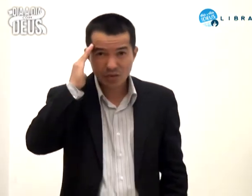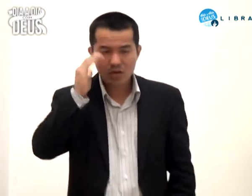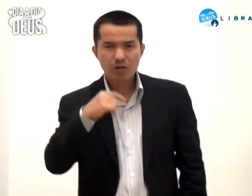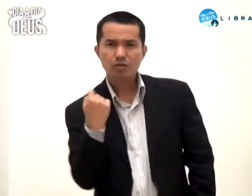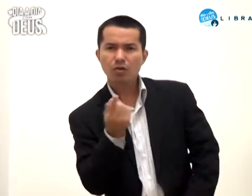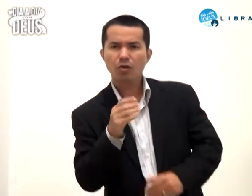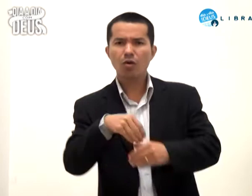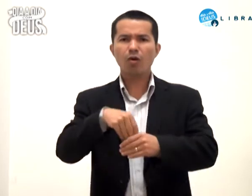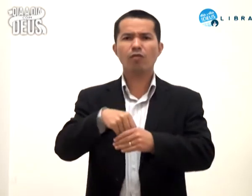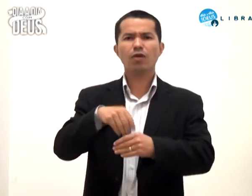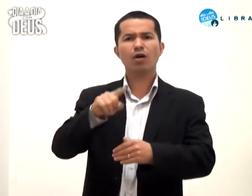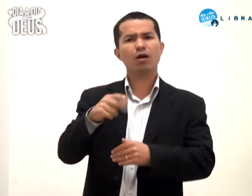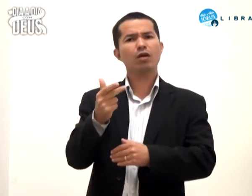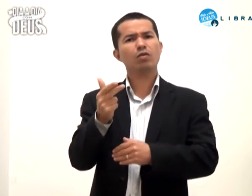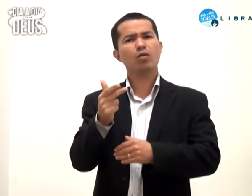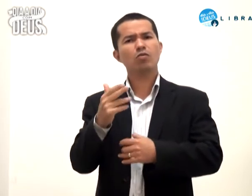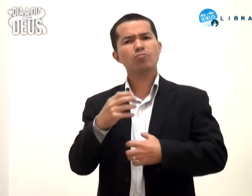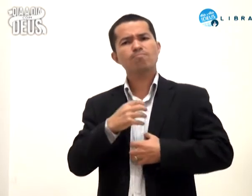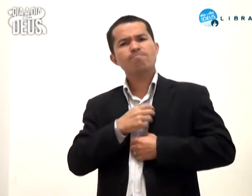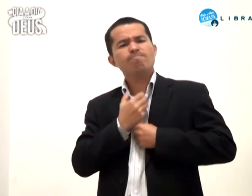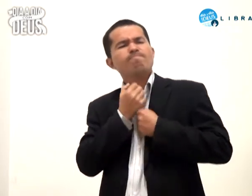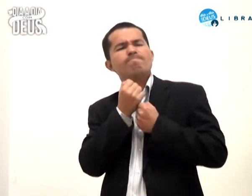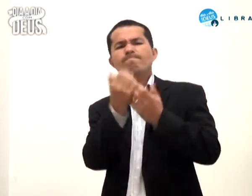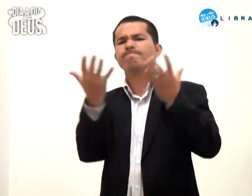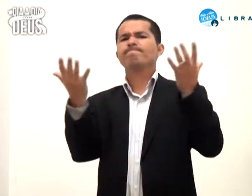são expressão da nossa